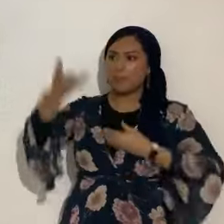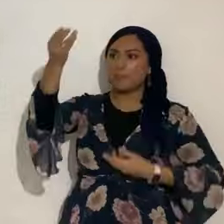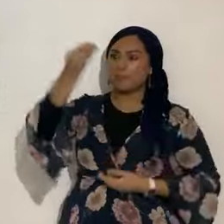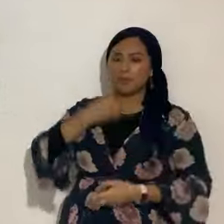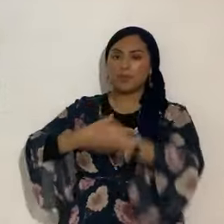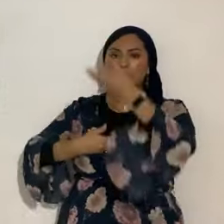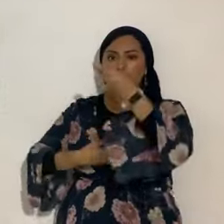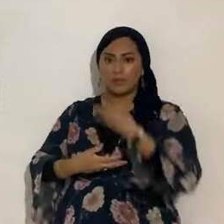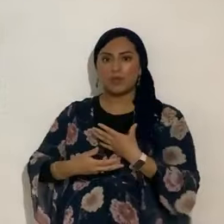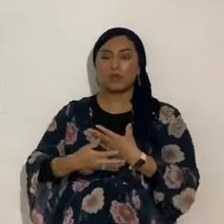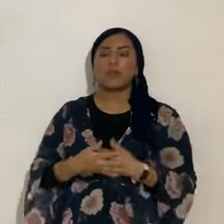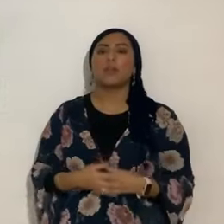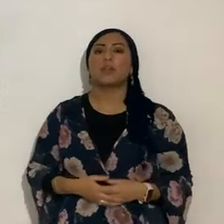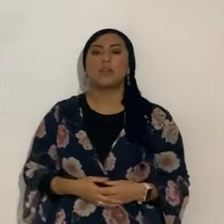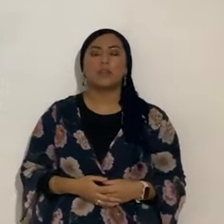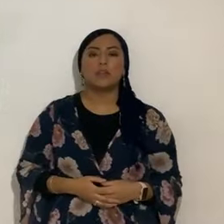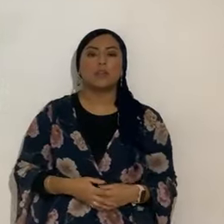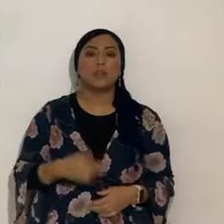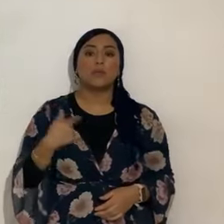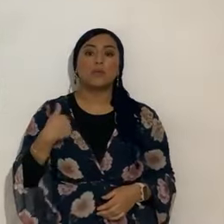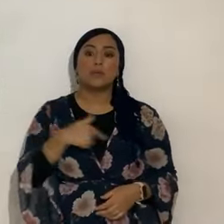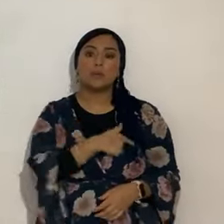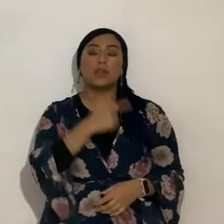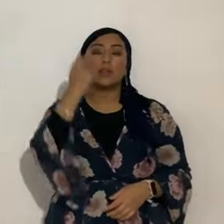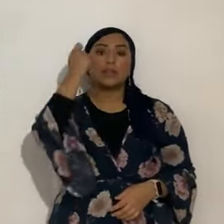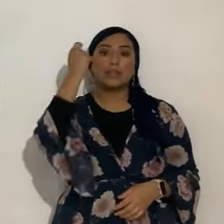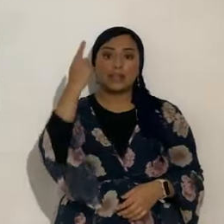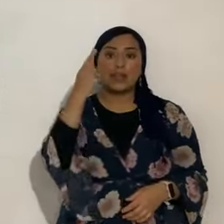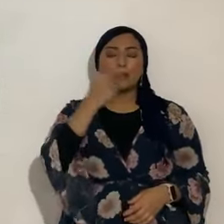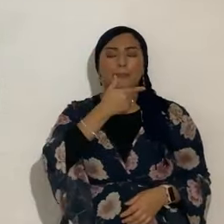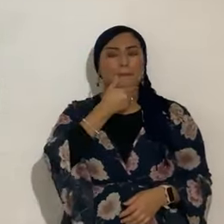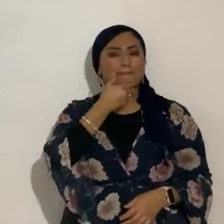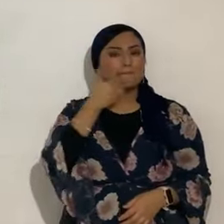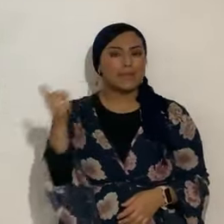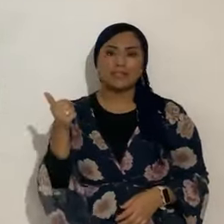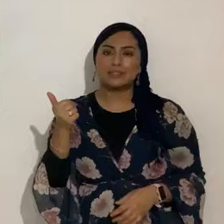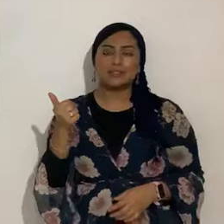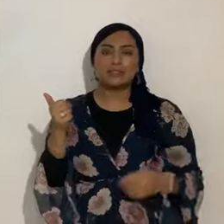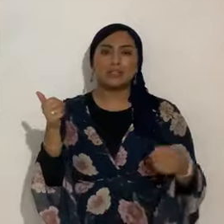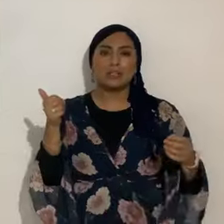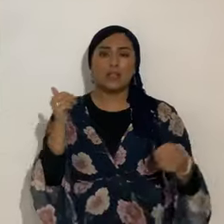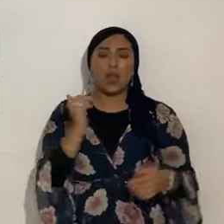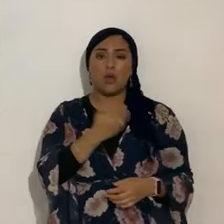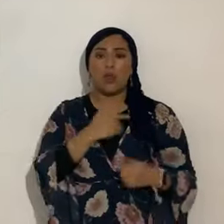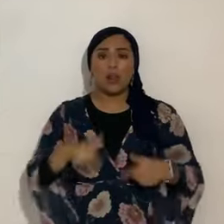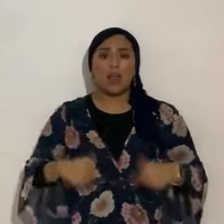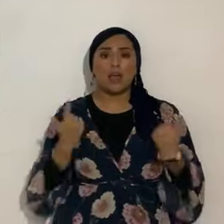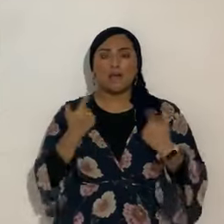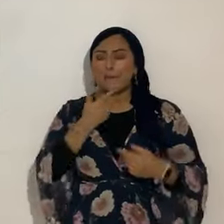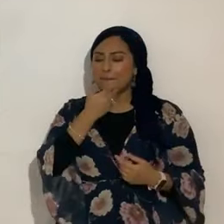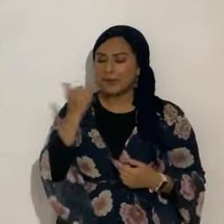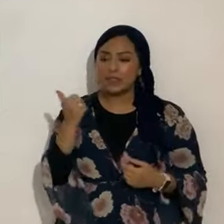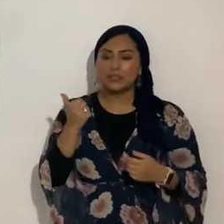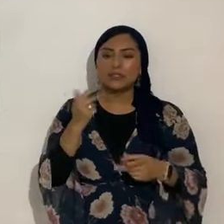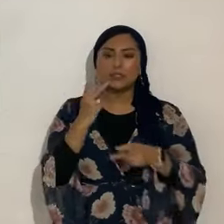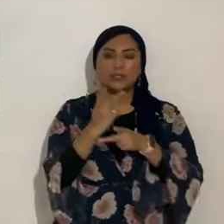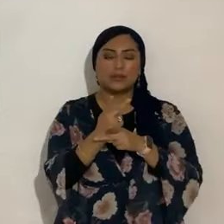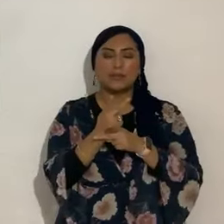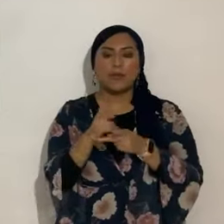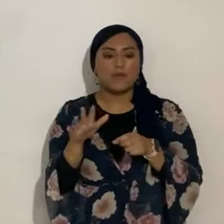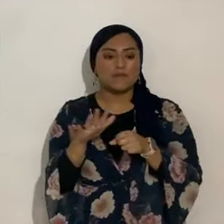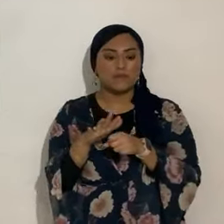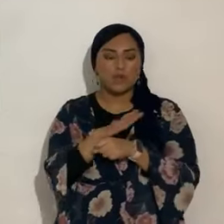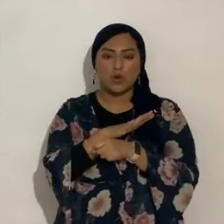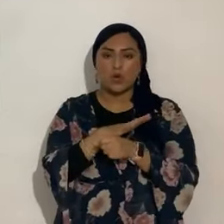¿sí? Y entonces comprendemos que lo mejor en nuestra vida es guardar completa santidad,